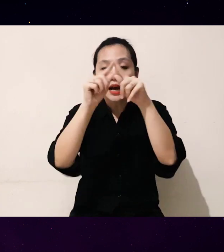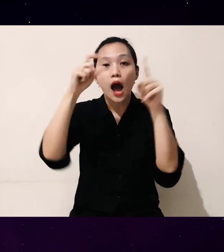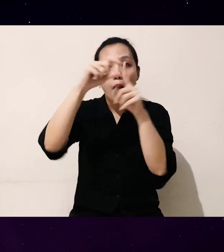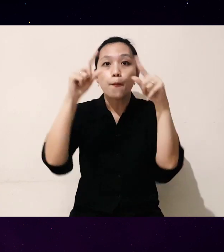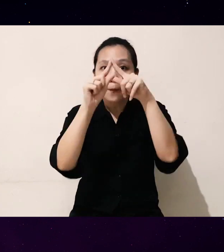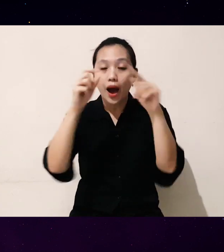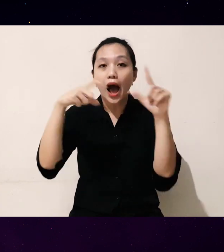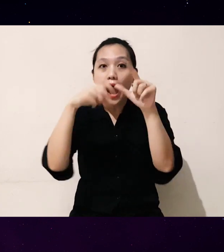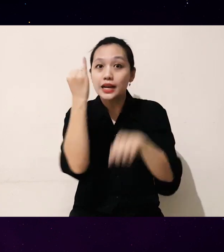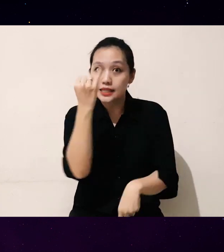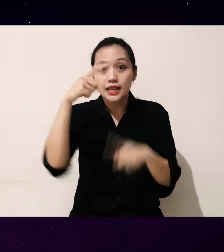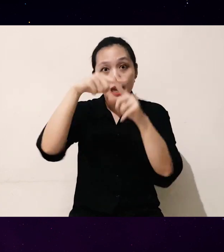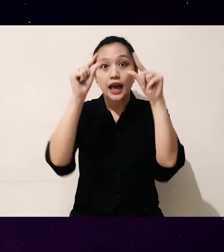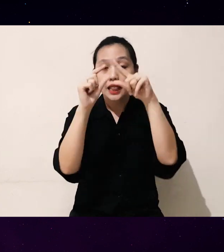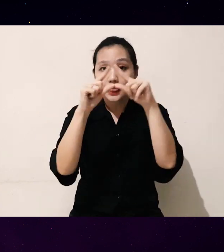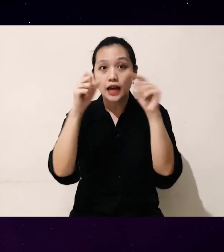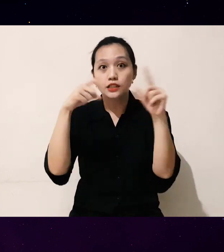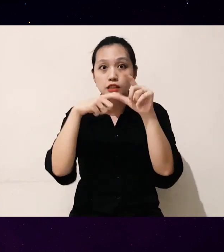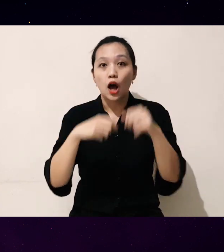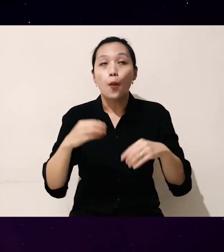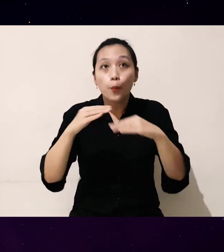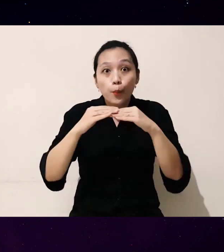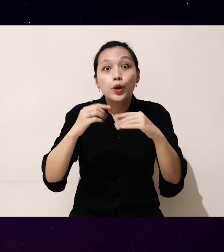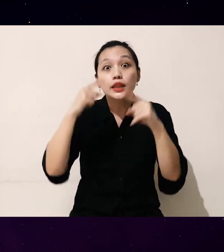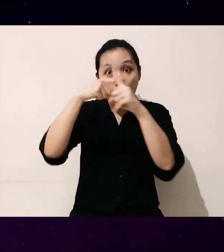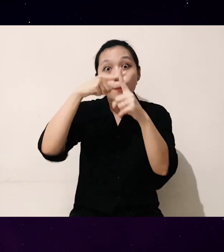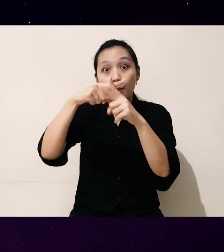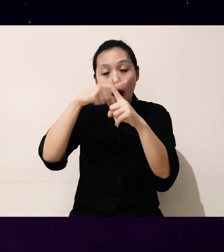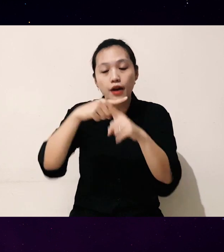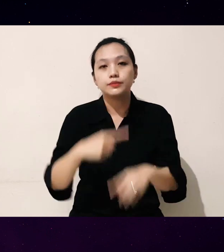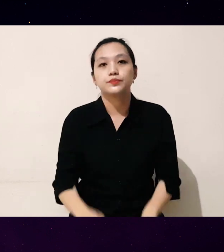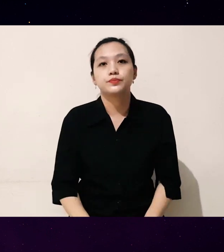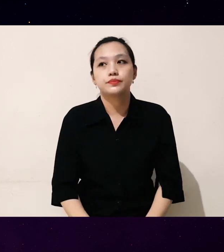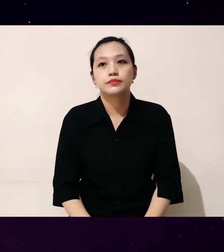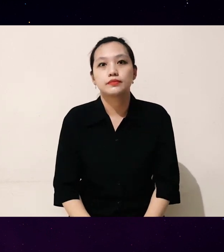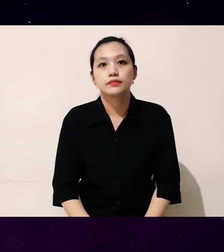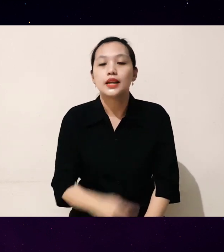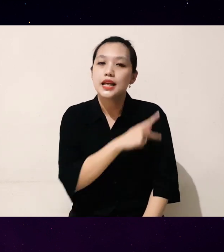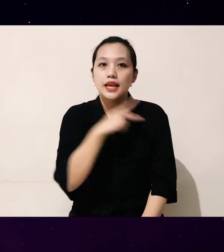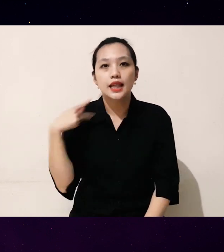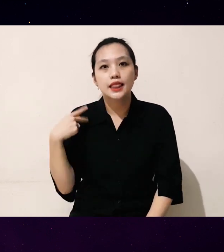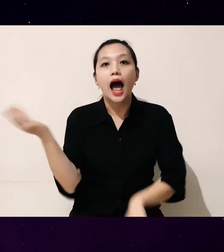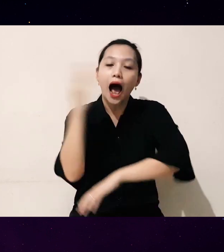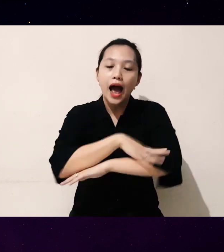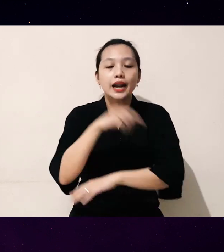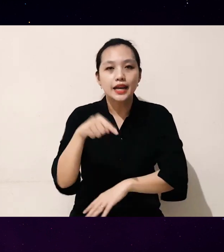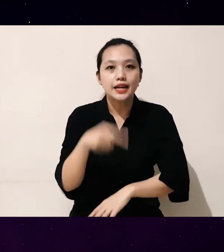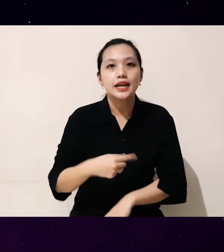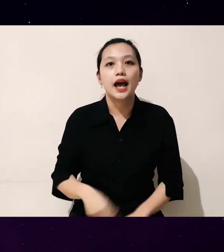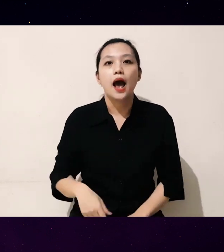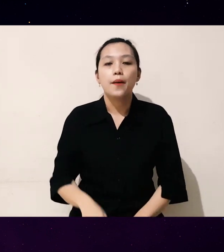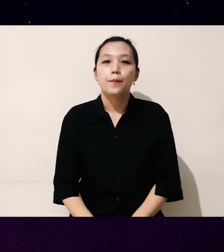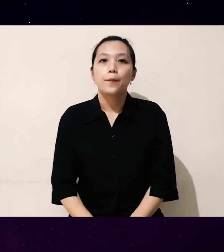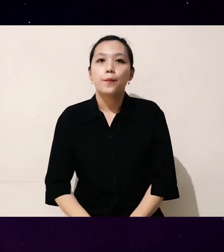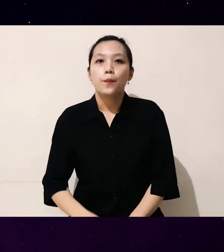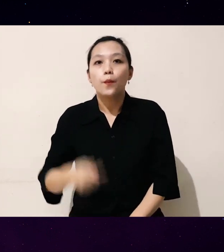juga akan bertambah. Kita akan belajar 4 postur dari kehidupan seorang yang luar biasa yang bernama Raja